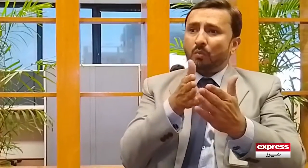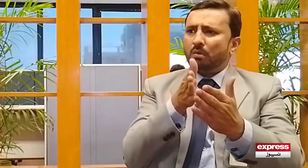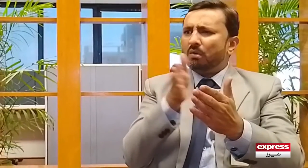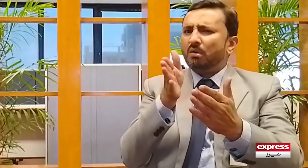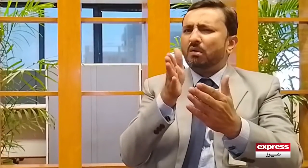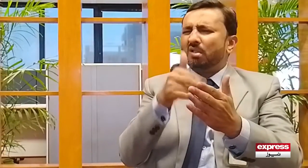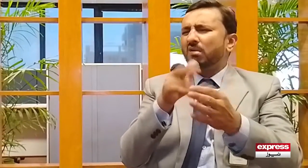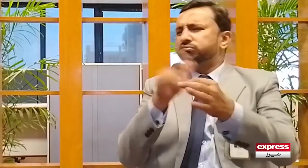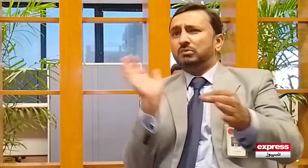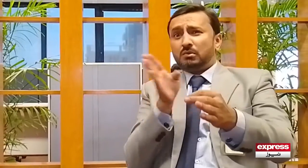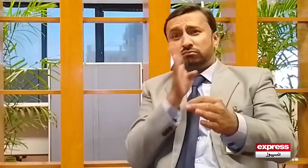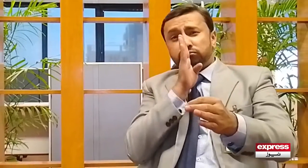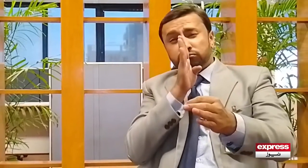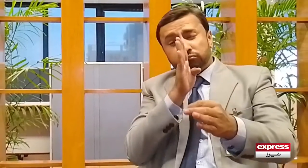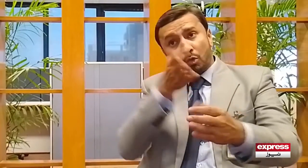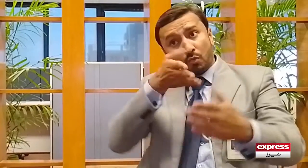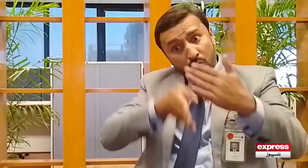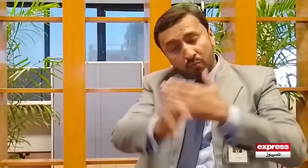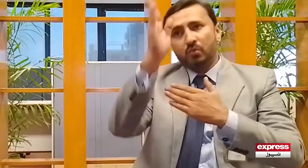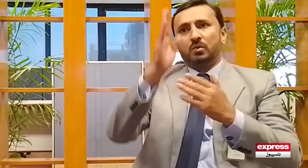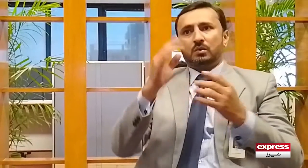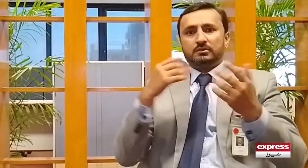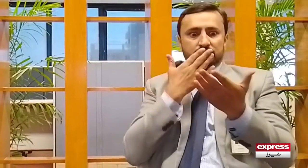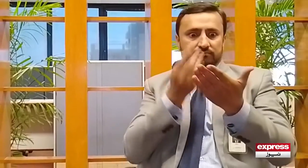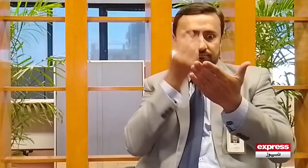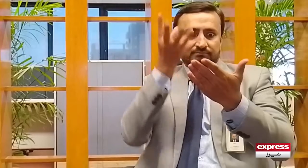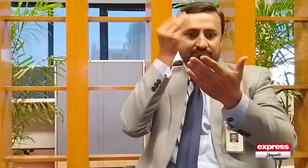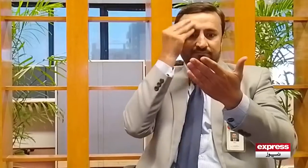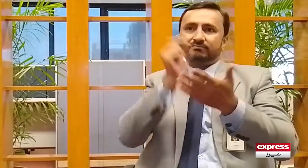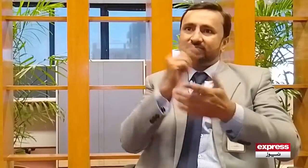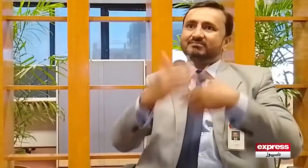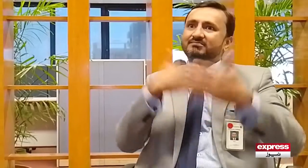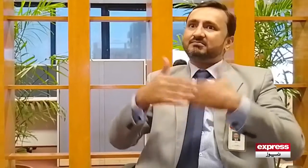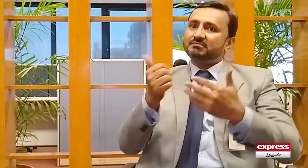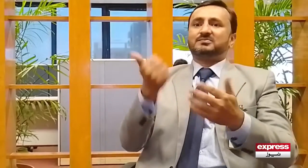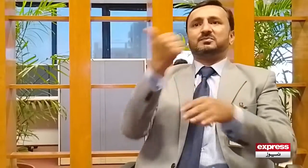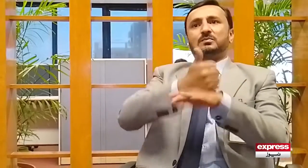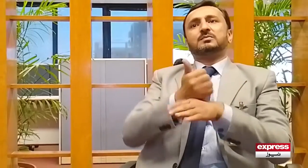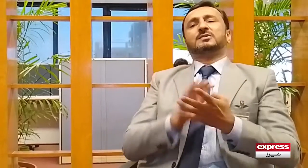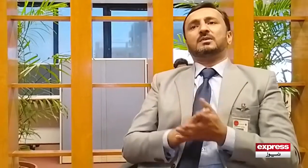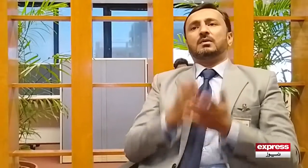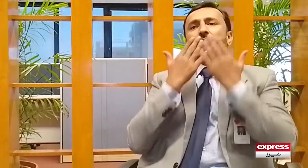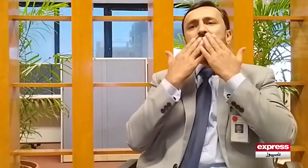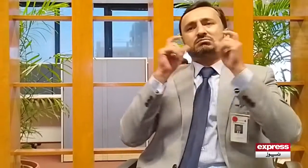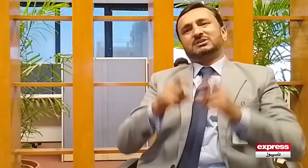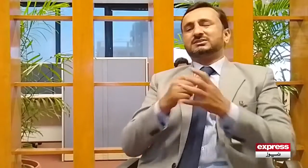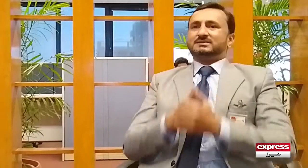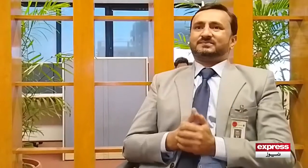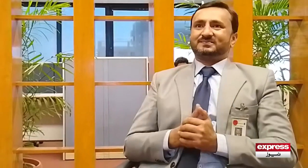लेकिन आई बिलीव किसी को भी गिव अप नहीं करनी चाहिए, और यही है कि बेस्ट करो, अपनी डिसेबिलिटी को एक्सेप्ट करो और